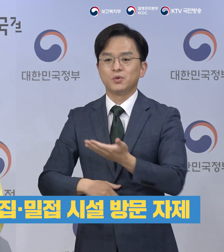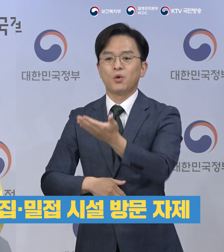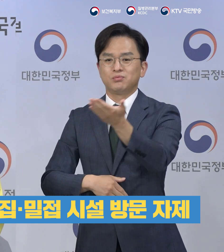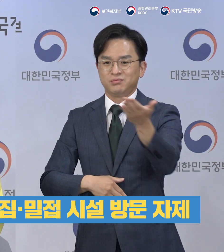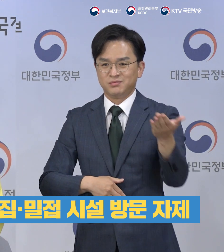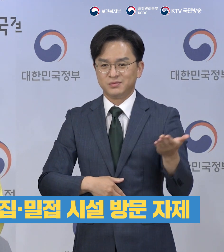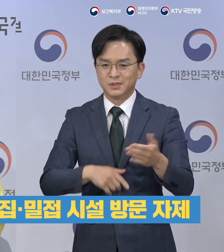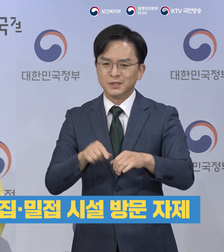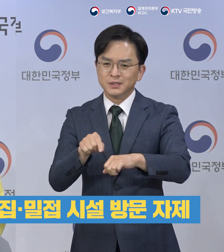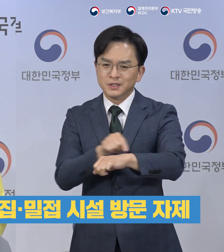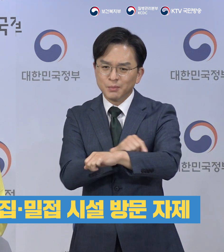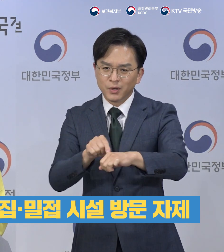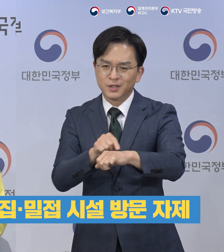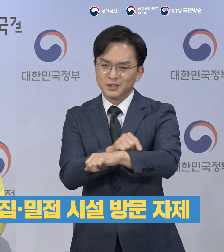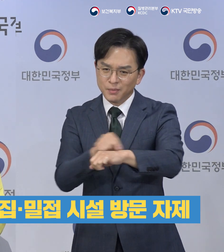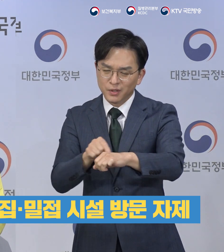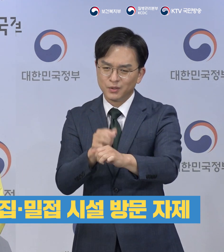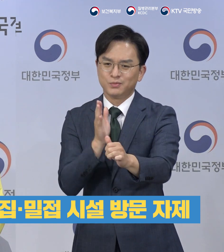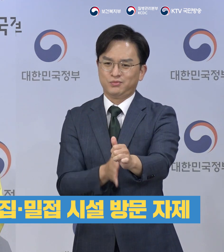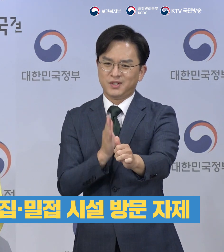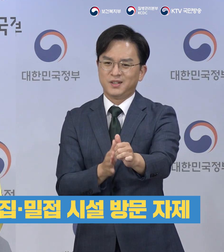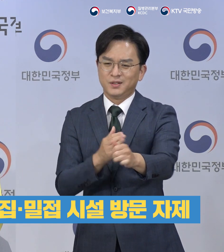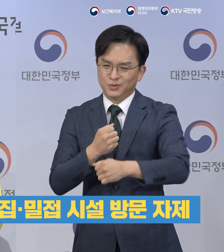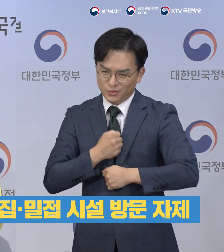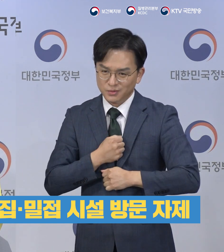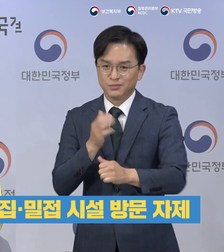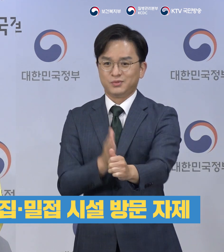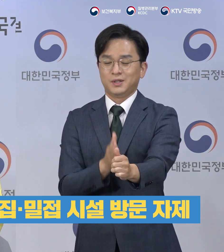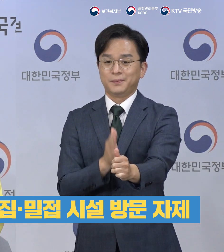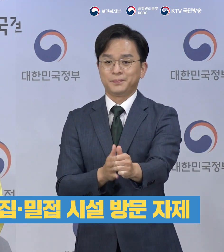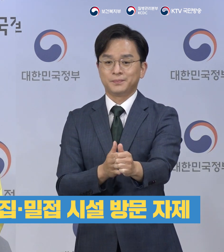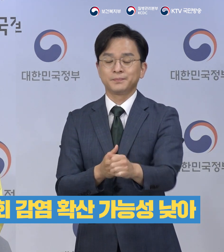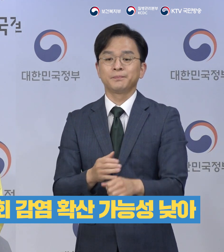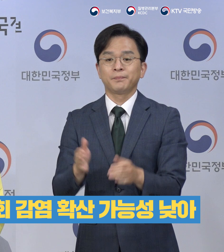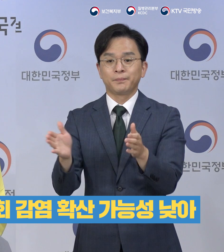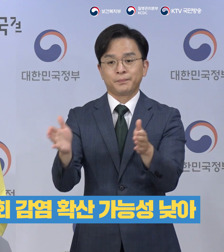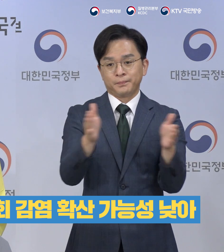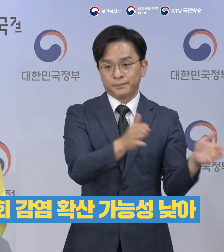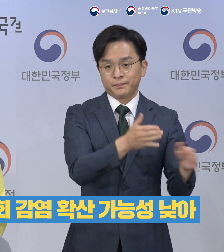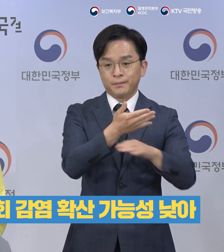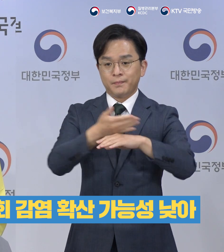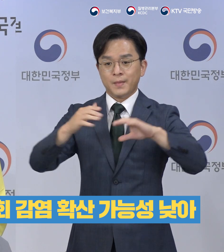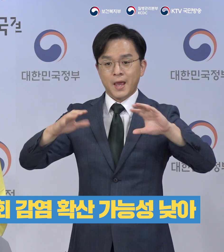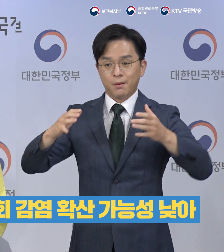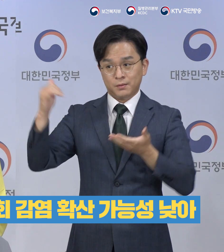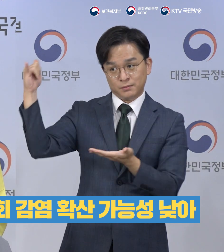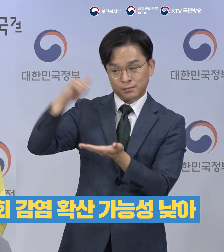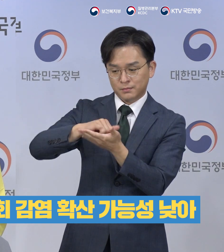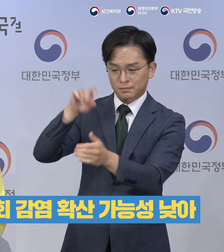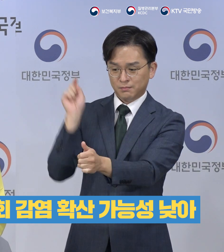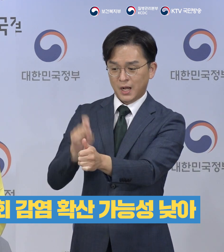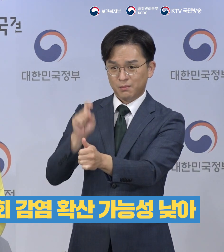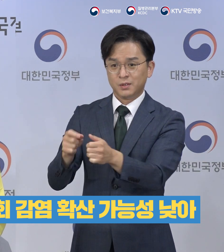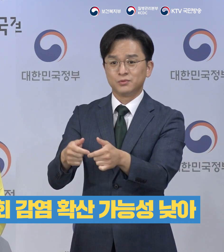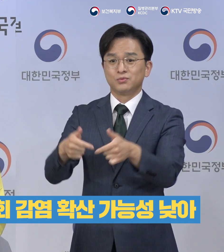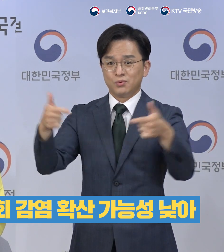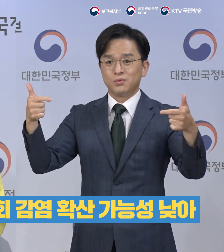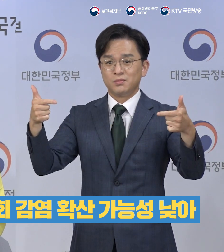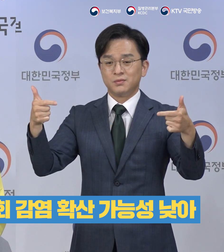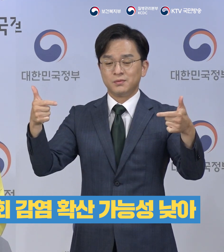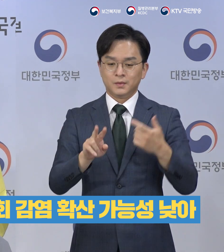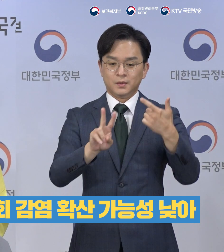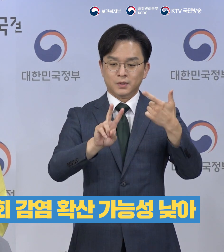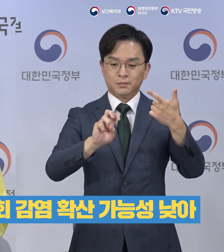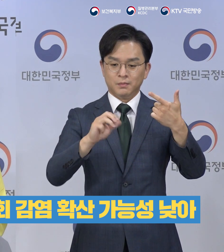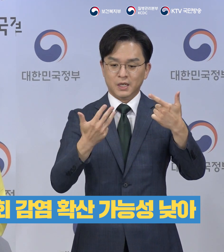여러분들께서 적극적으로 협조해 주실 것을 당부드립니다. 해외 유입 환자 또한 계속 증가하는